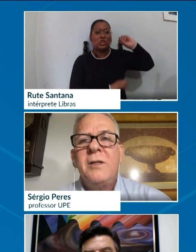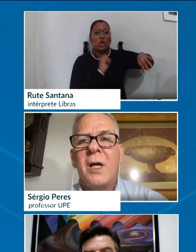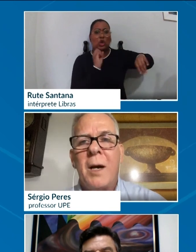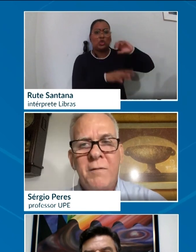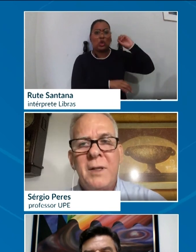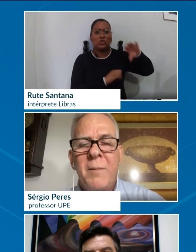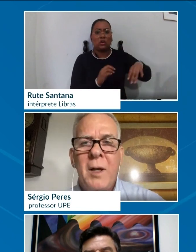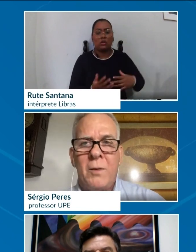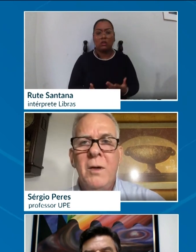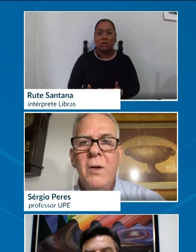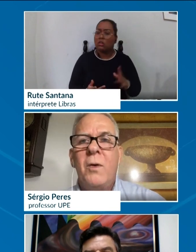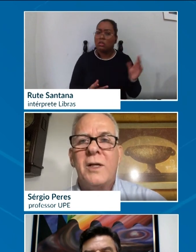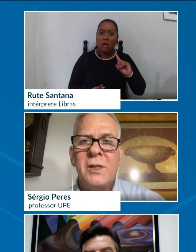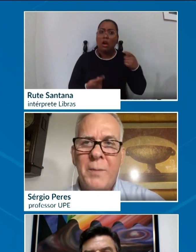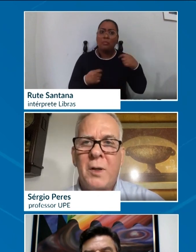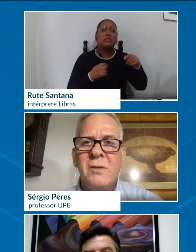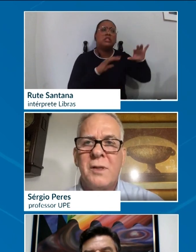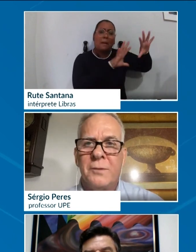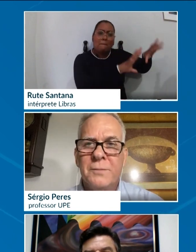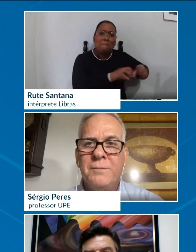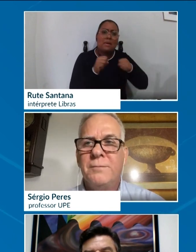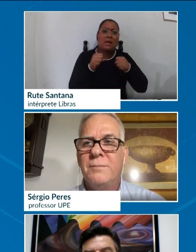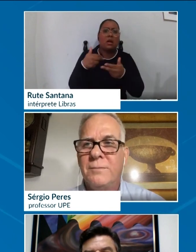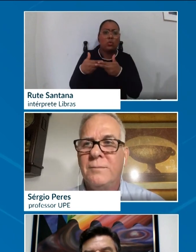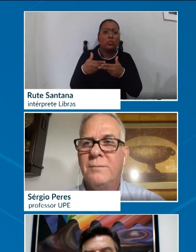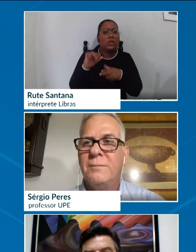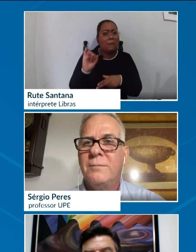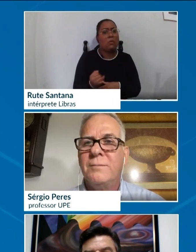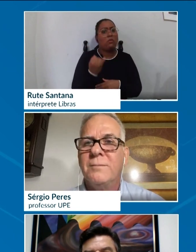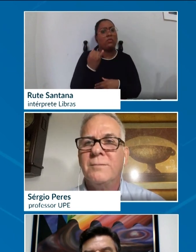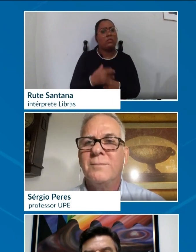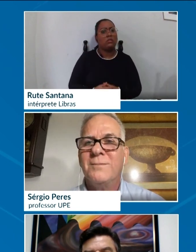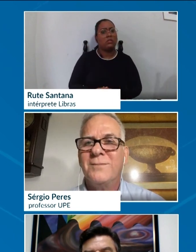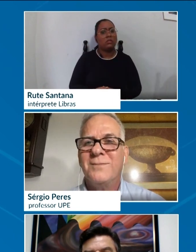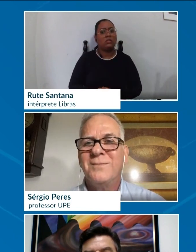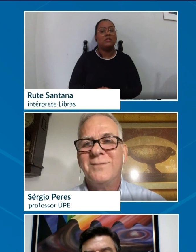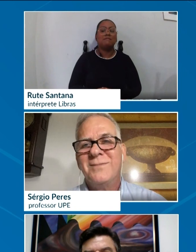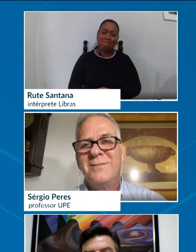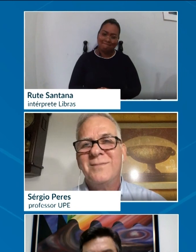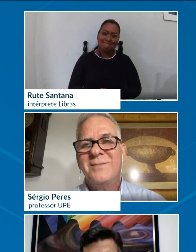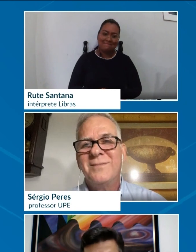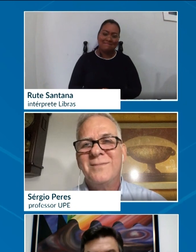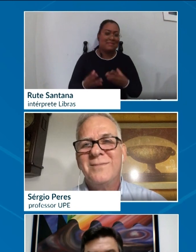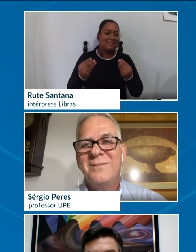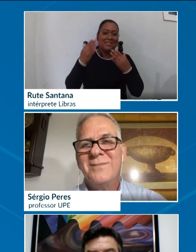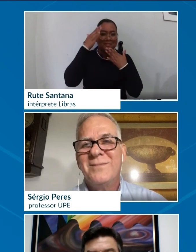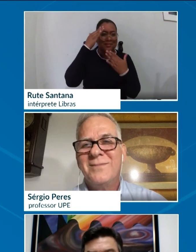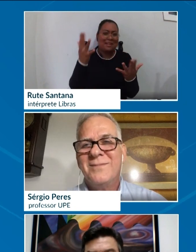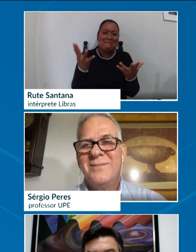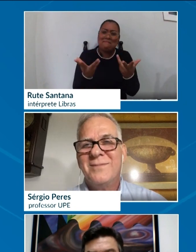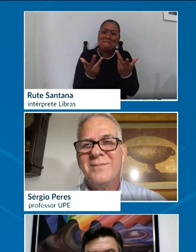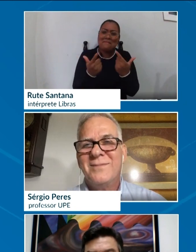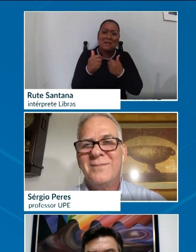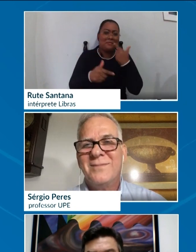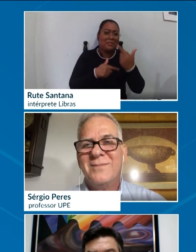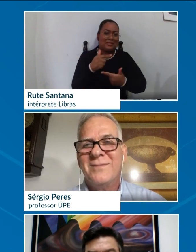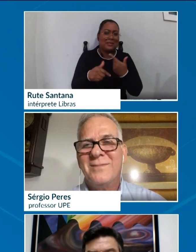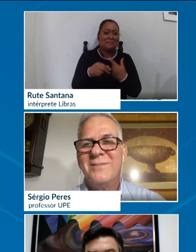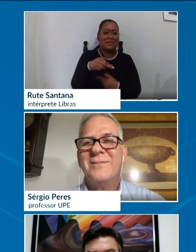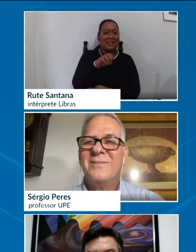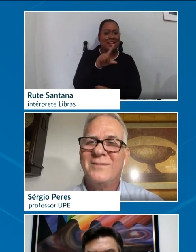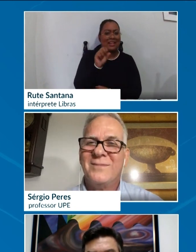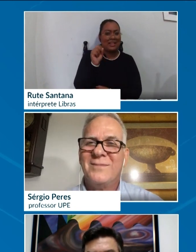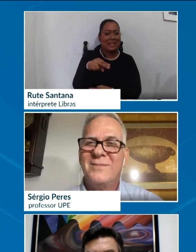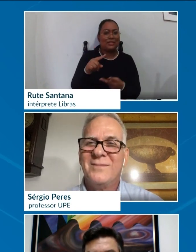chegar, e tem que chegar a aproveitar melhor o que a gente está produzindo. É isso. Professores, muito obrigada, fantástico o trabalho de vocês. Professor Nelson,